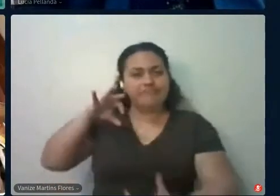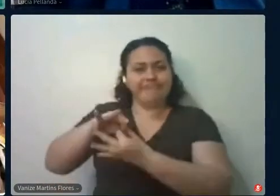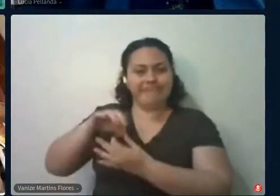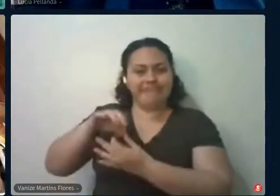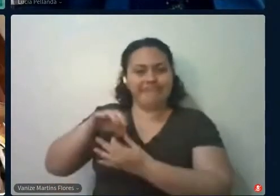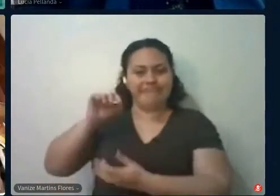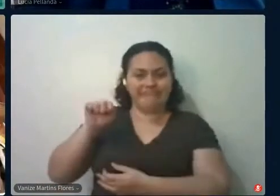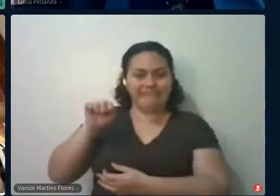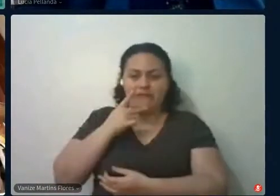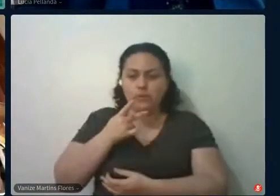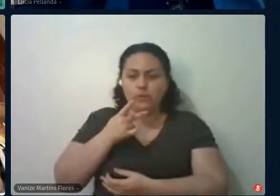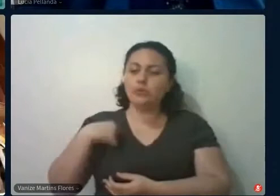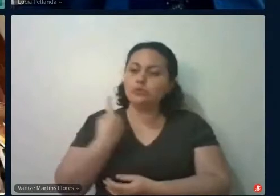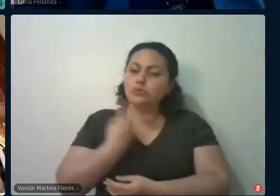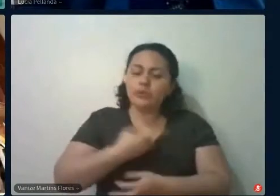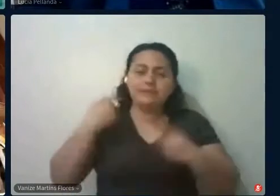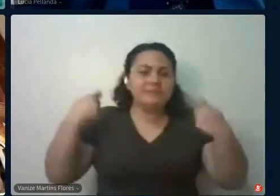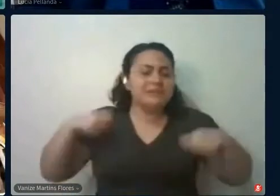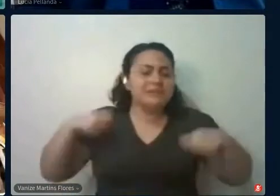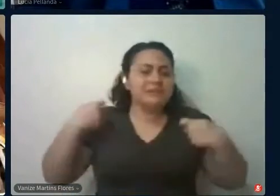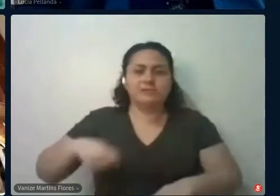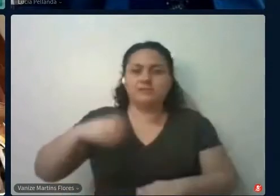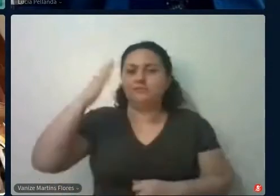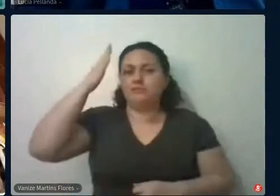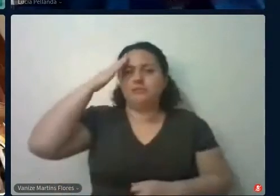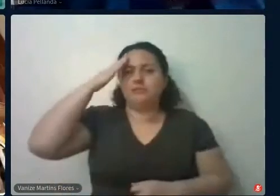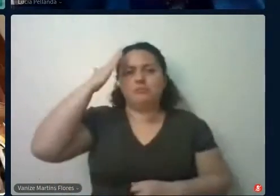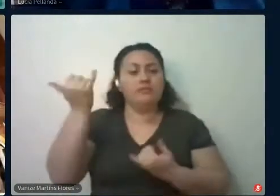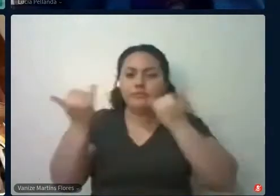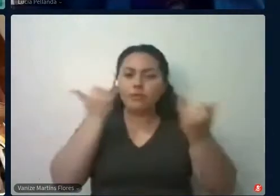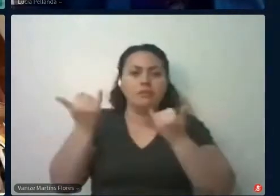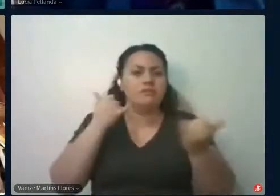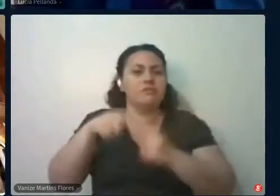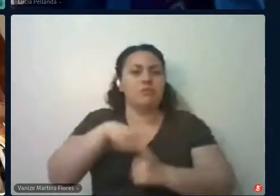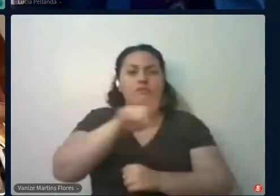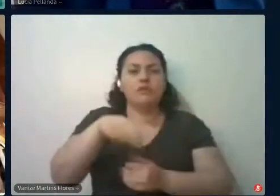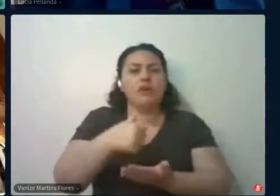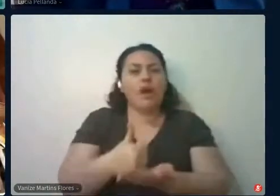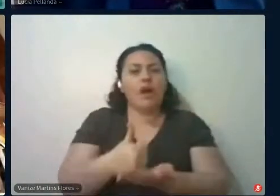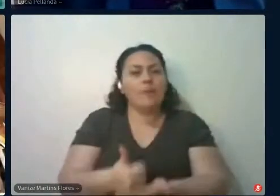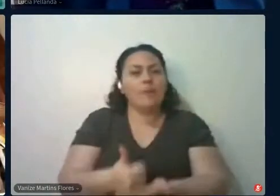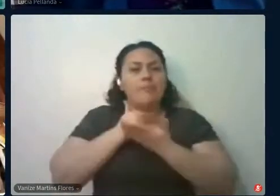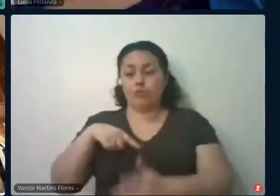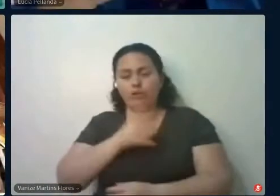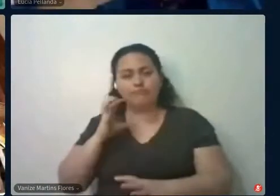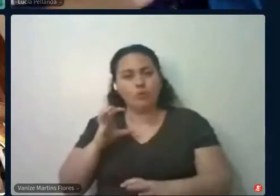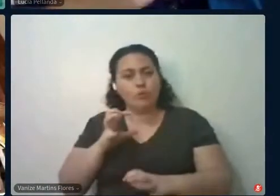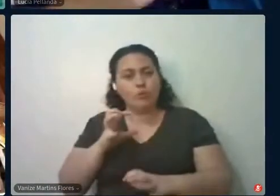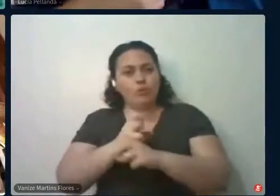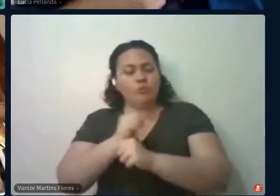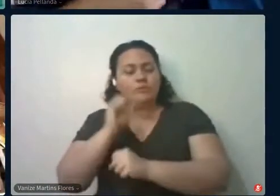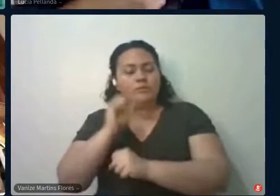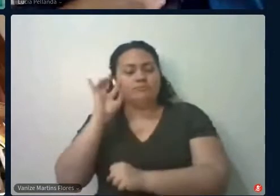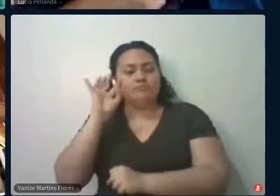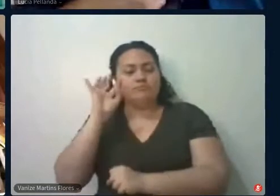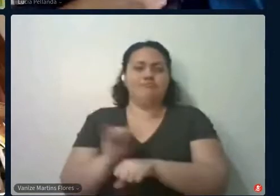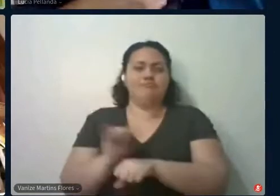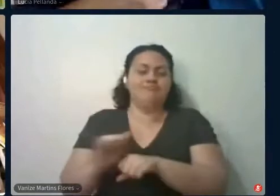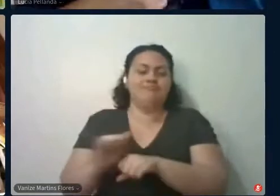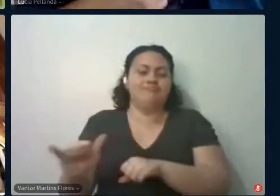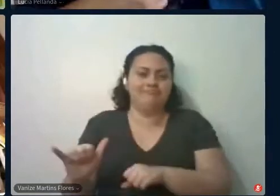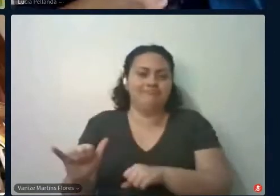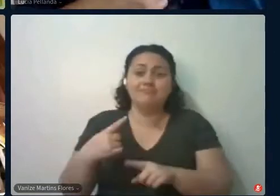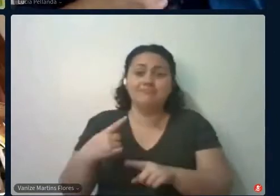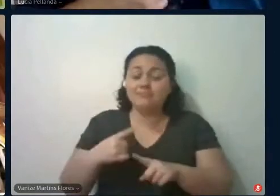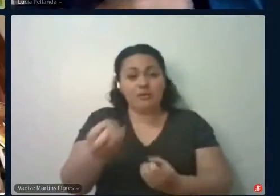de dados que amparem as nossas ações. E esses dados, eles vão vir a